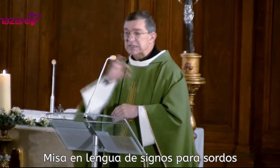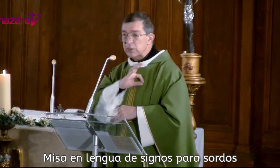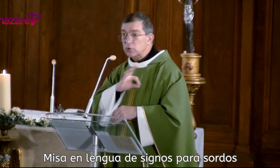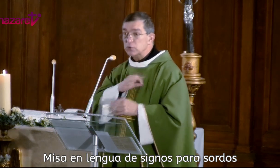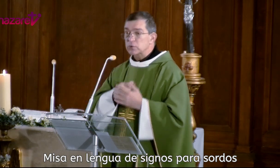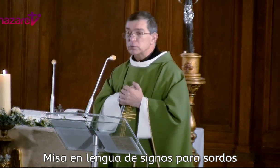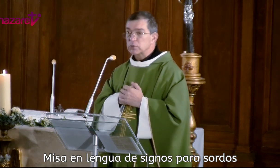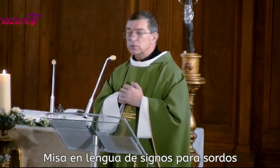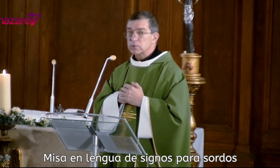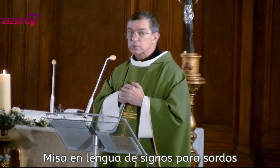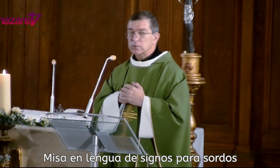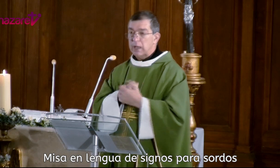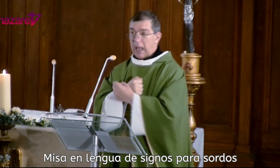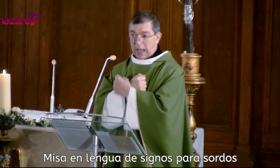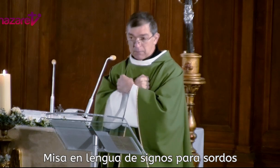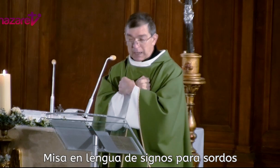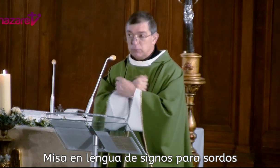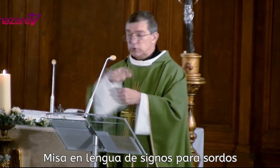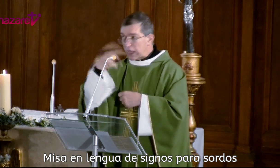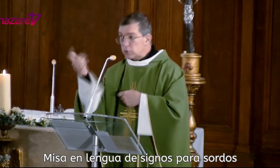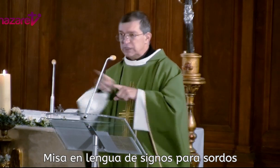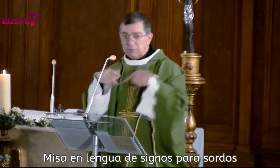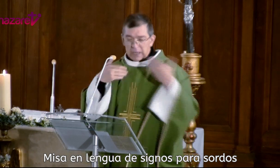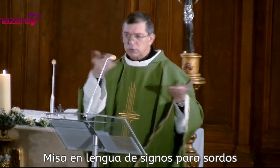Señor? ¿Amamos a los hermanos?